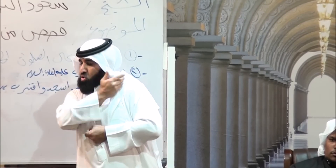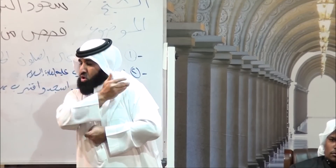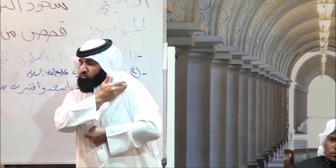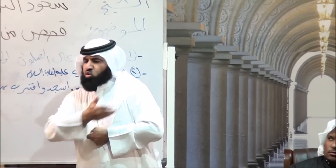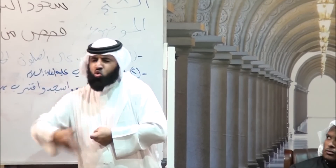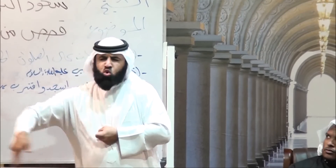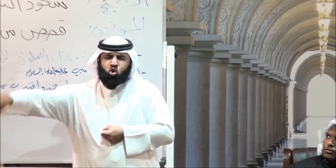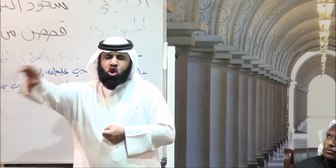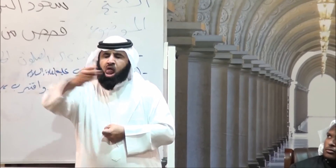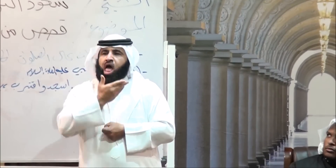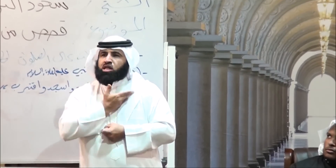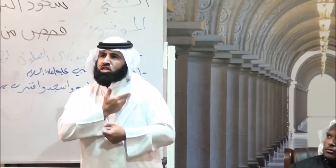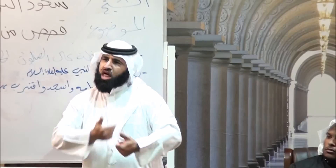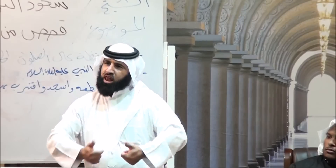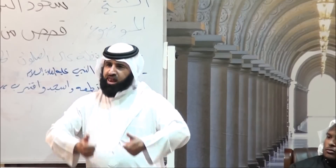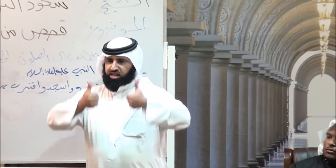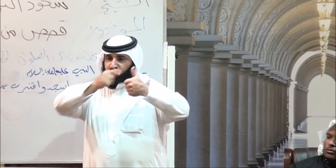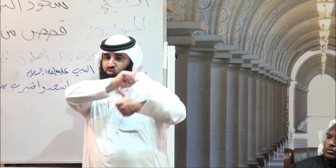للحجيج